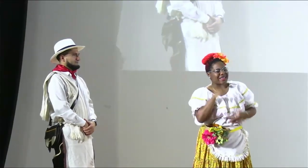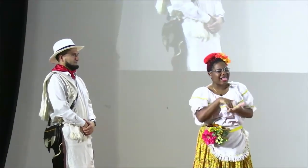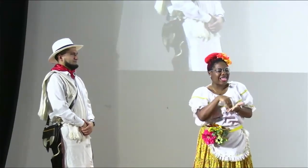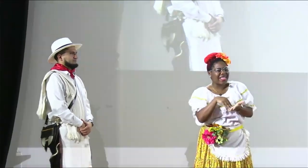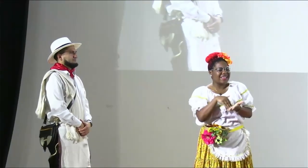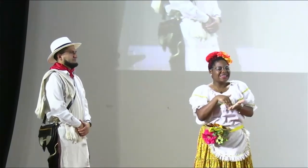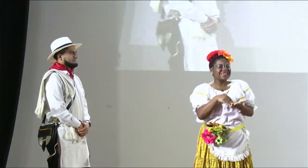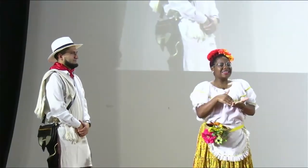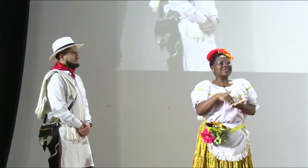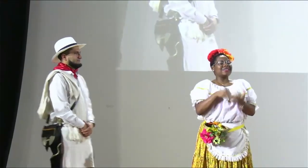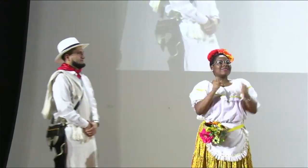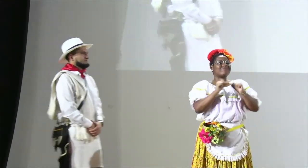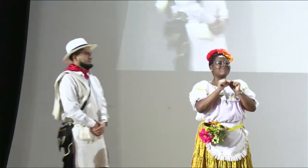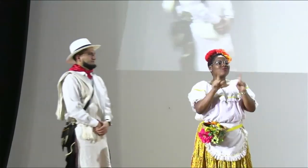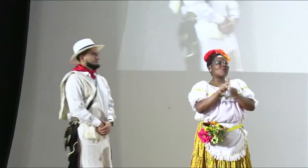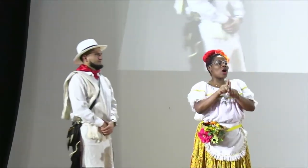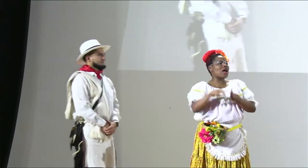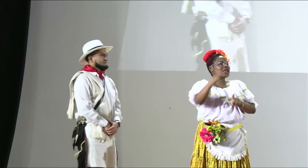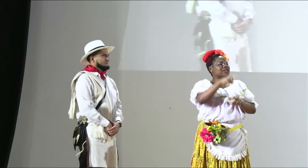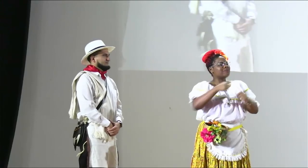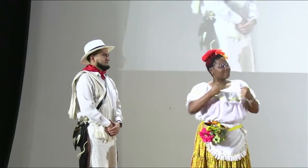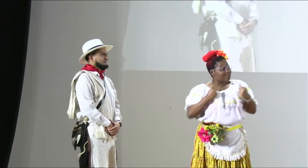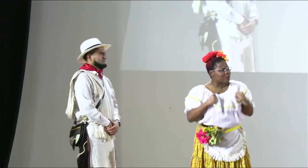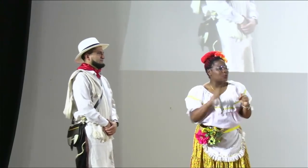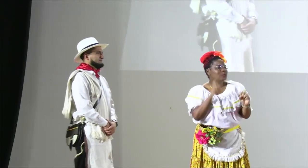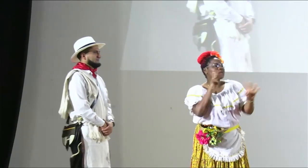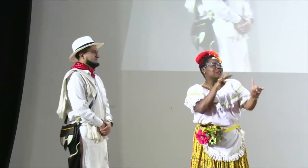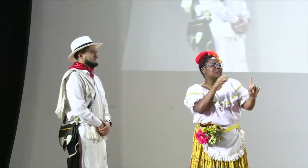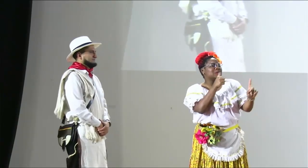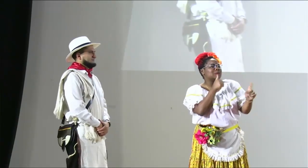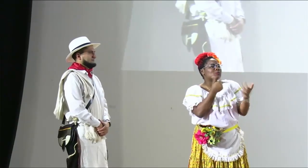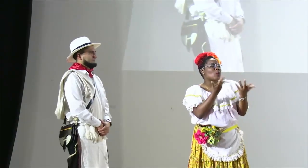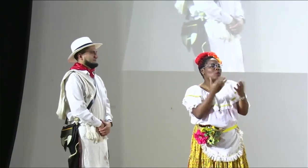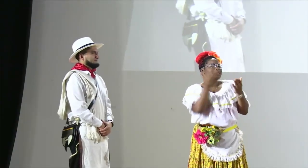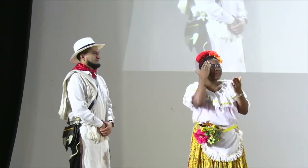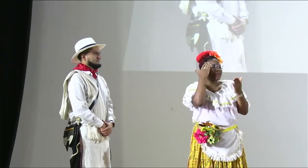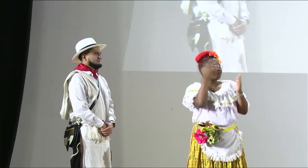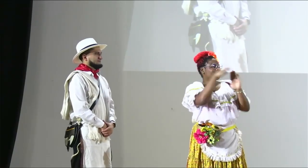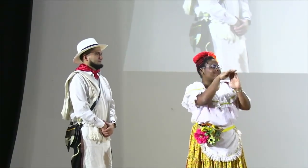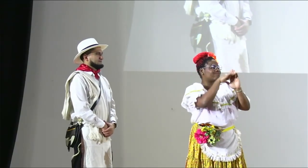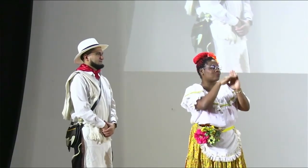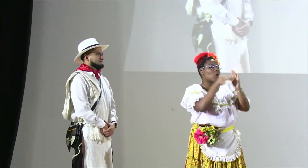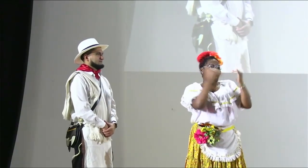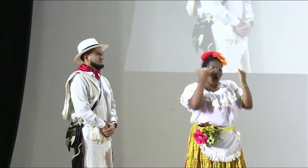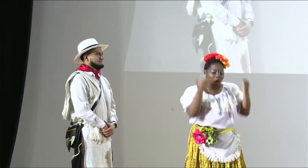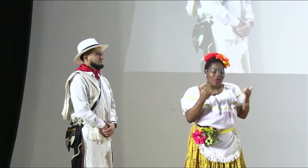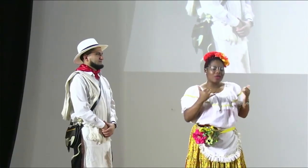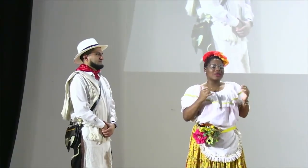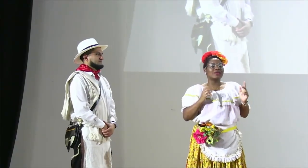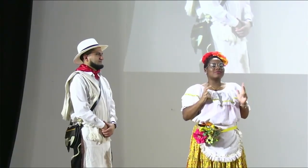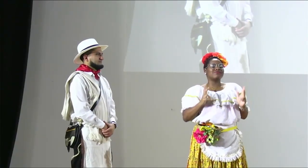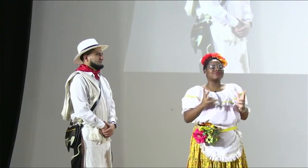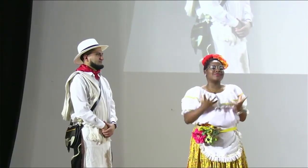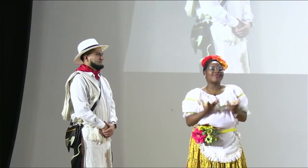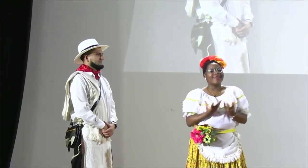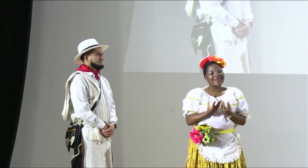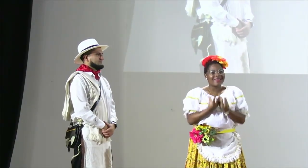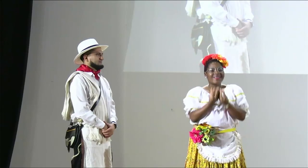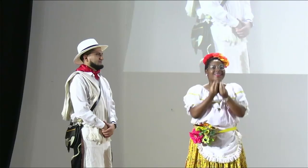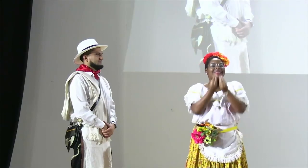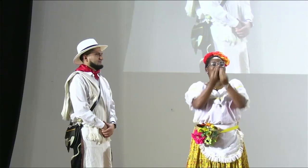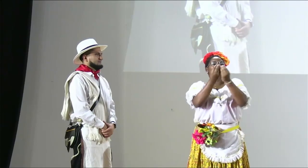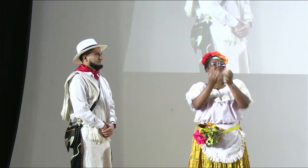poco cansados, puede llegar un poco de debilidad, pero nos esforzamos por estar pendientes de la